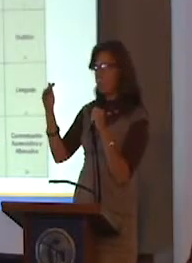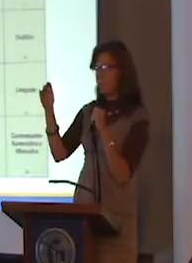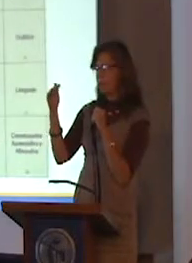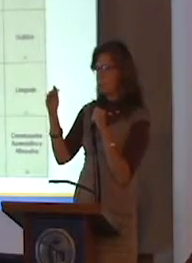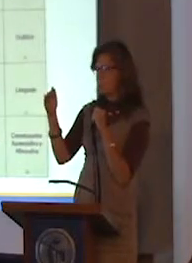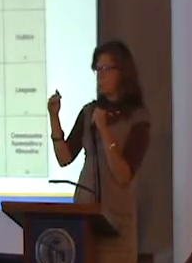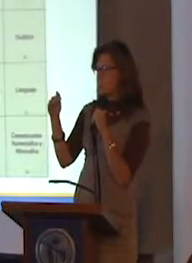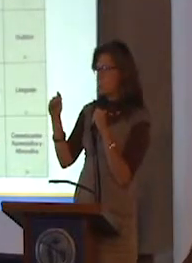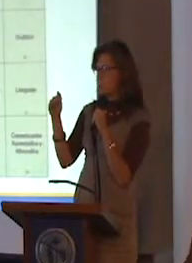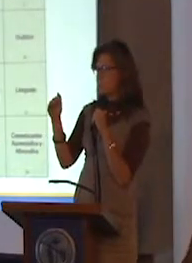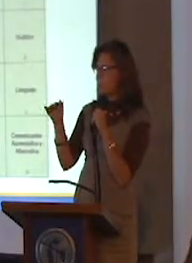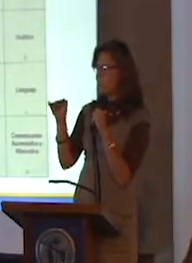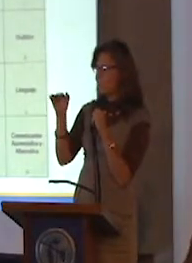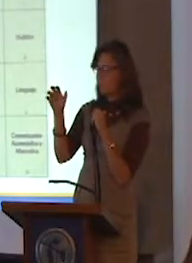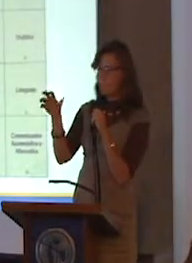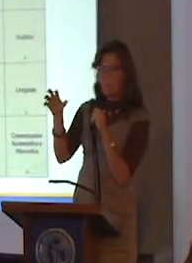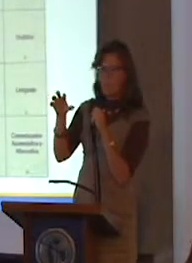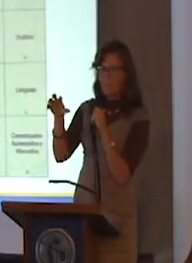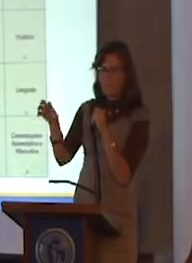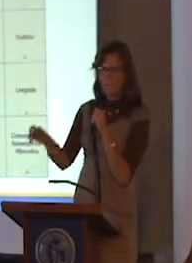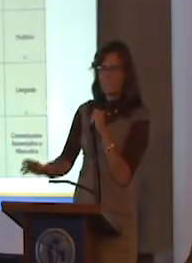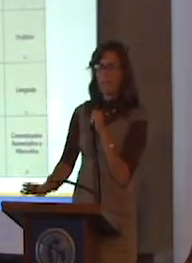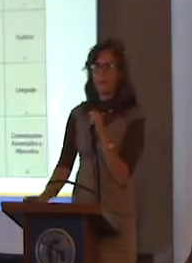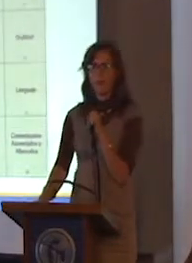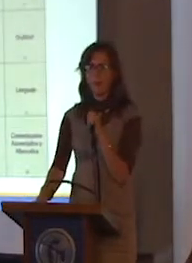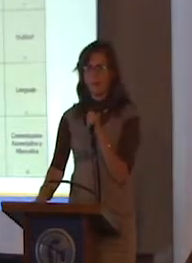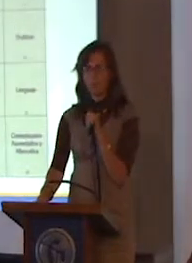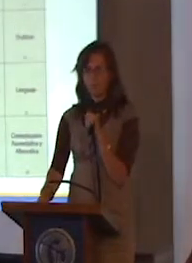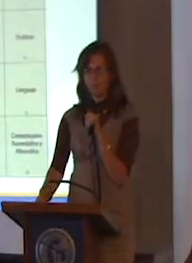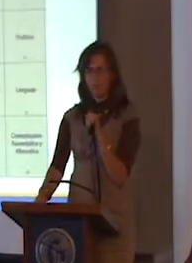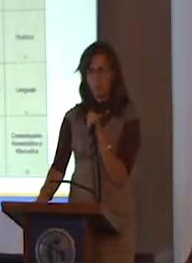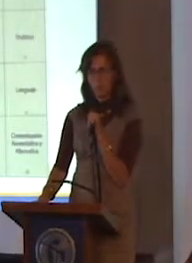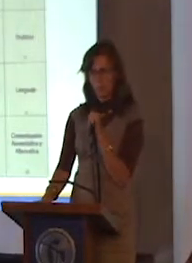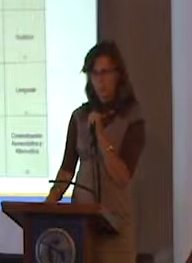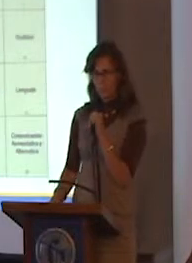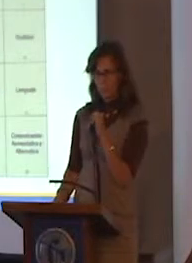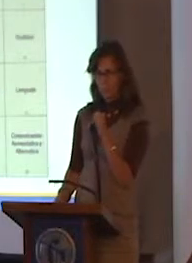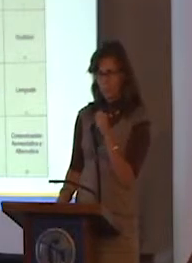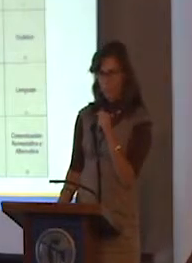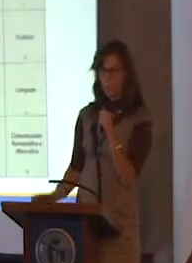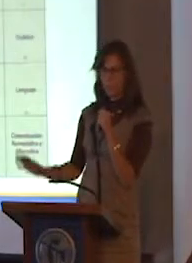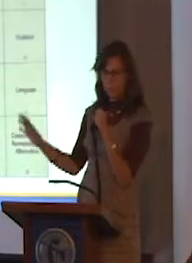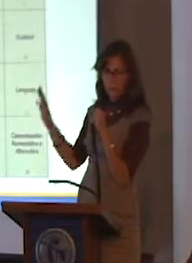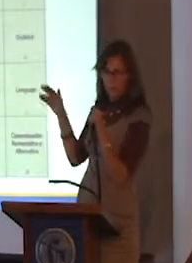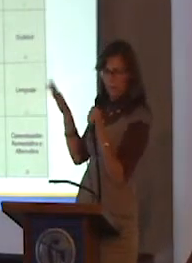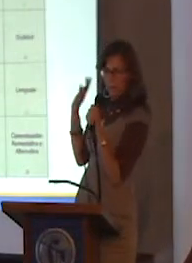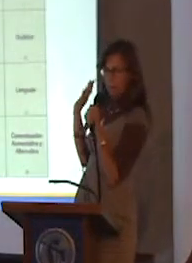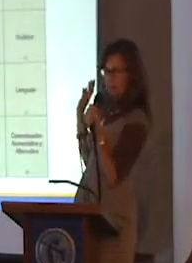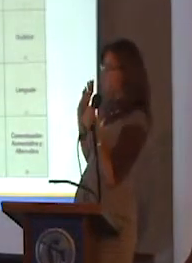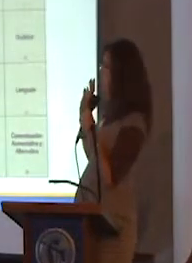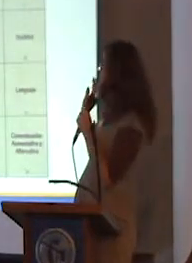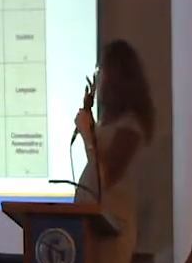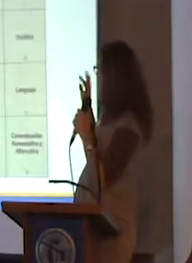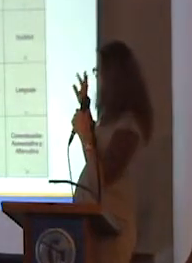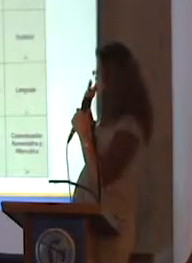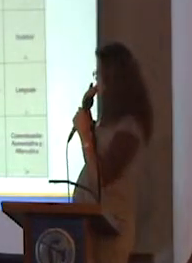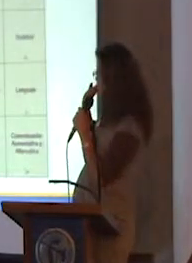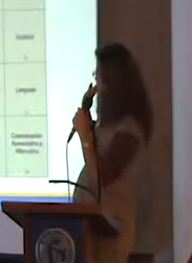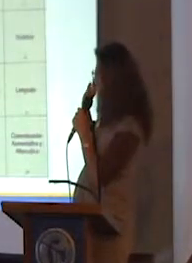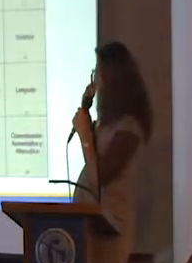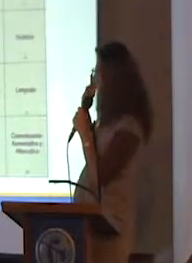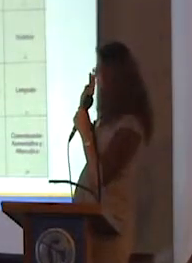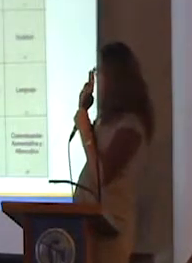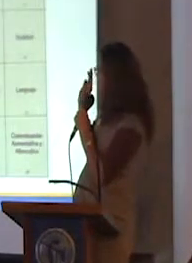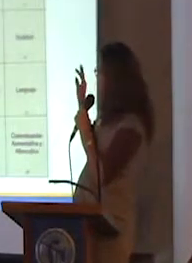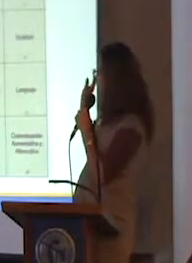hacer la clasificación y para los subgrupos, como qué caracterizaba cada uno de los grupitos que ellos se agrupaban con las palabras.